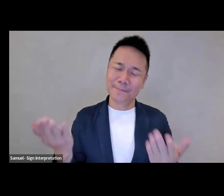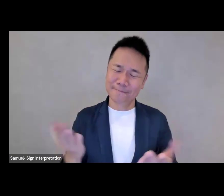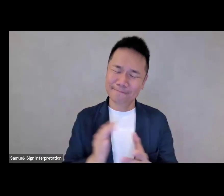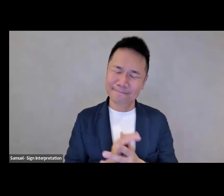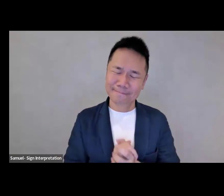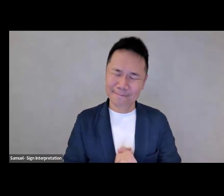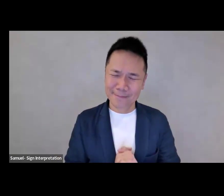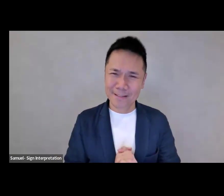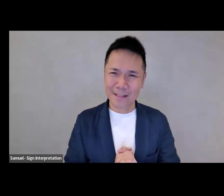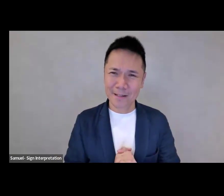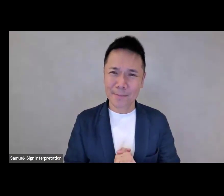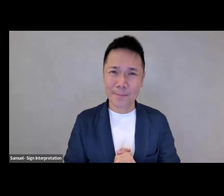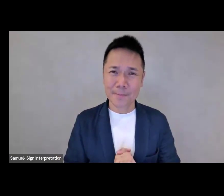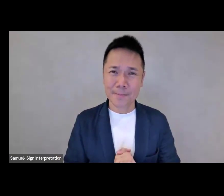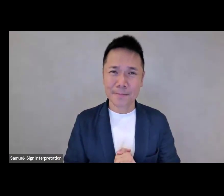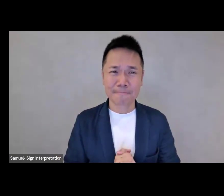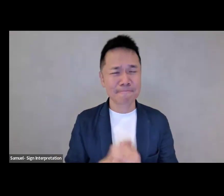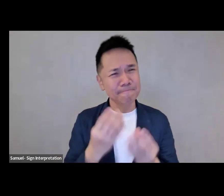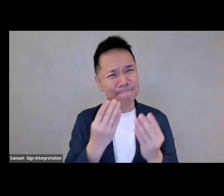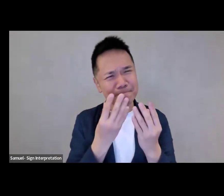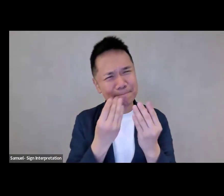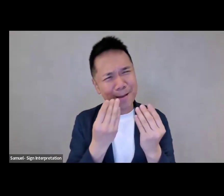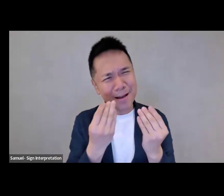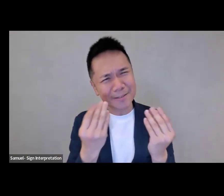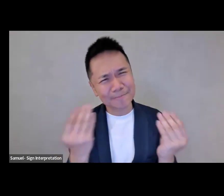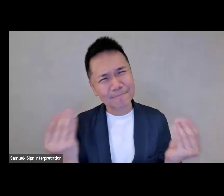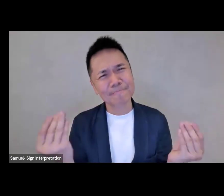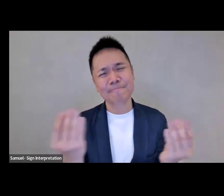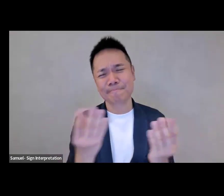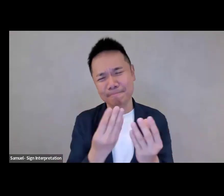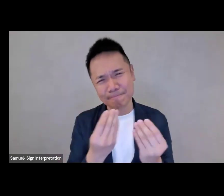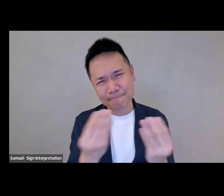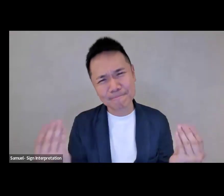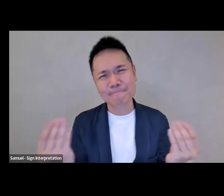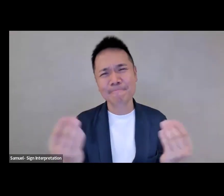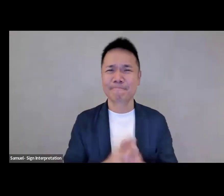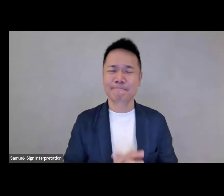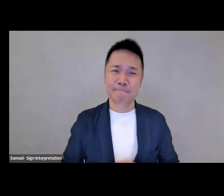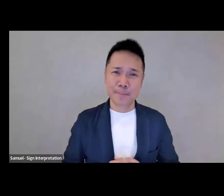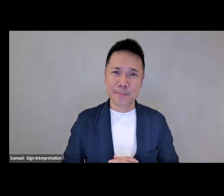这个呢，我想说，我身为一个第一个的讲者，